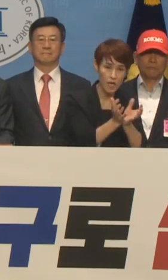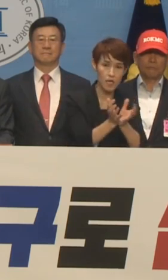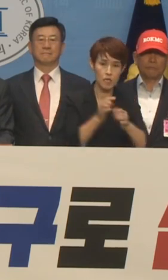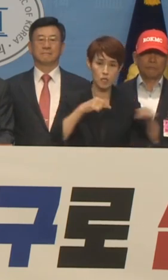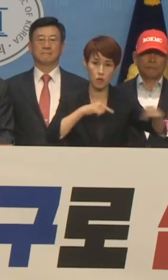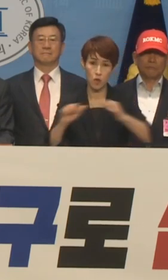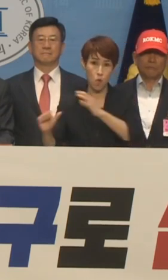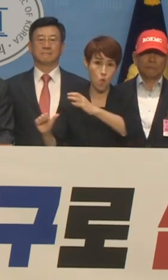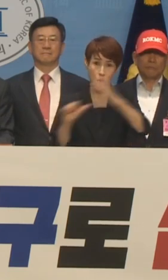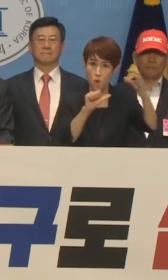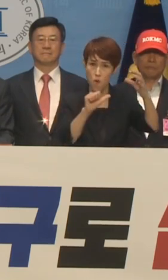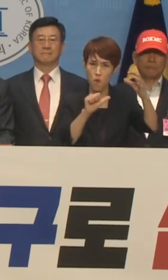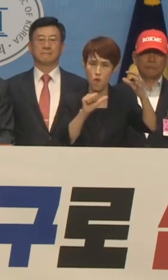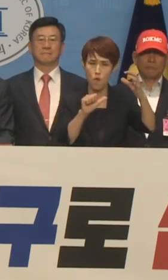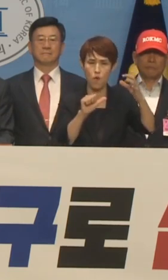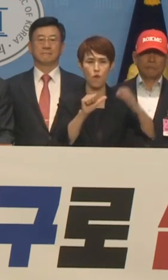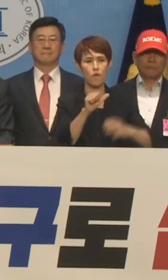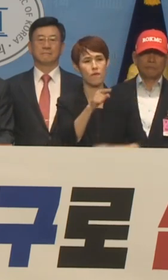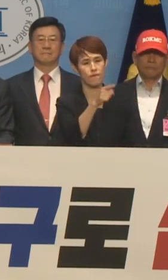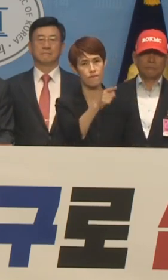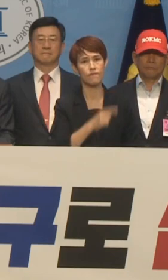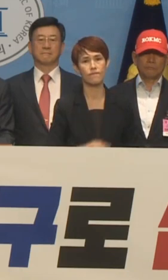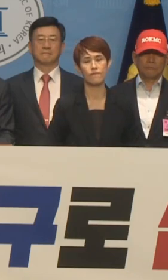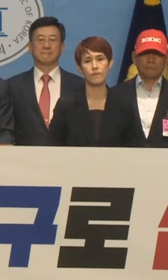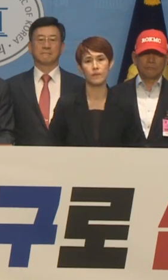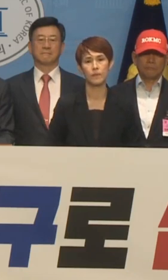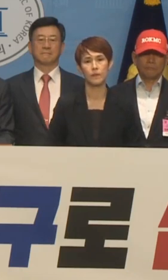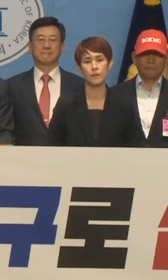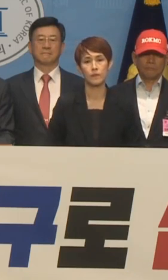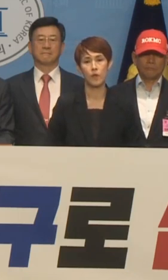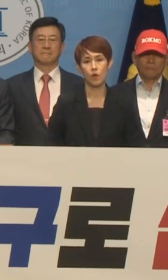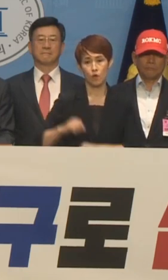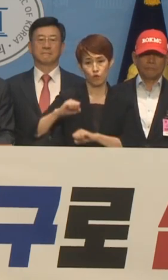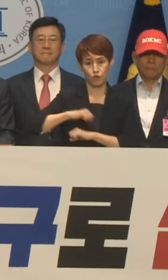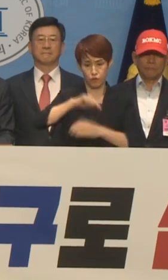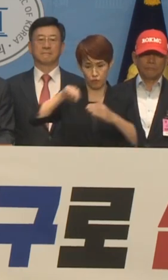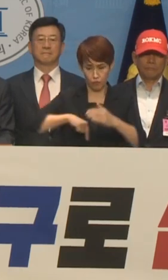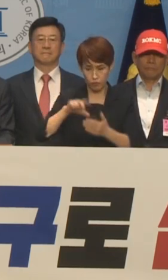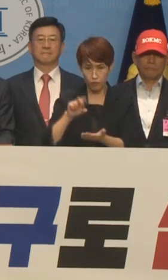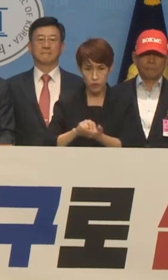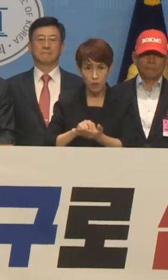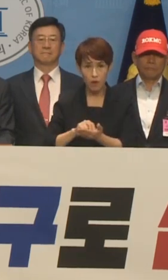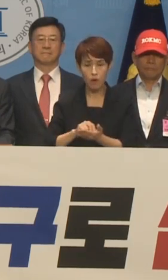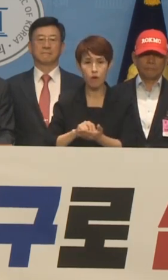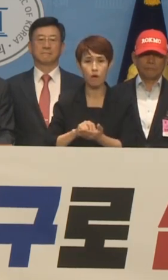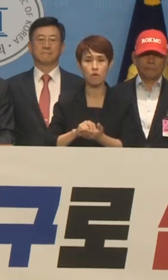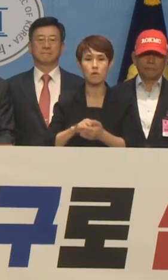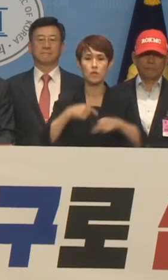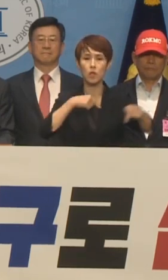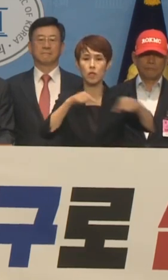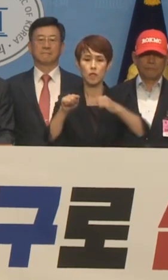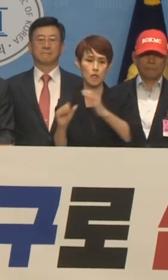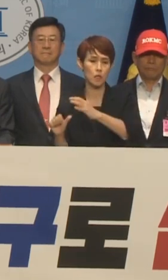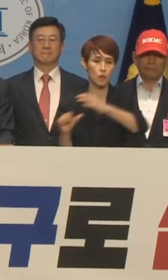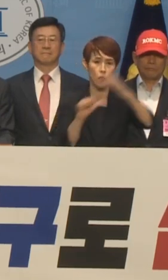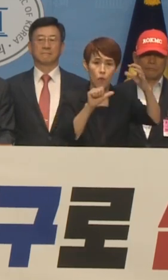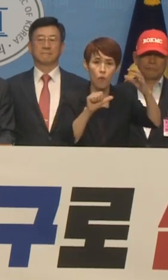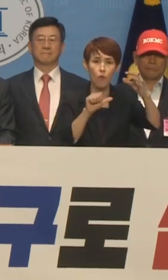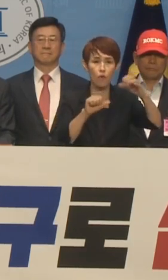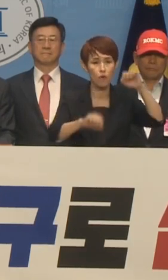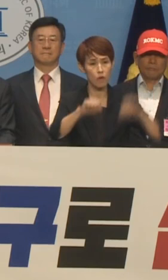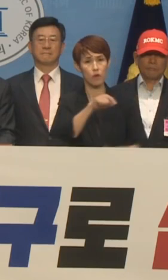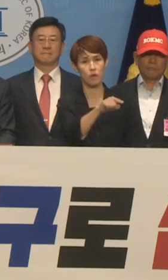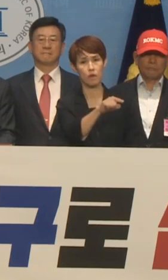것 그 이상 그 이하도 아니다. 군 내부의 문제를 정쟁의 도구로 삼거나 이용하는